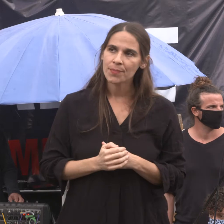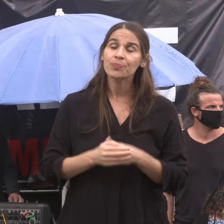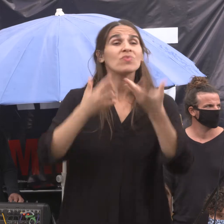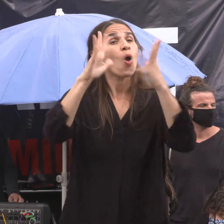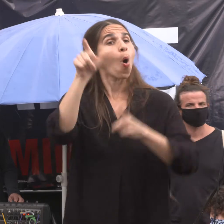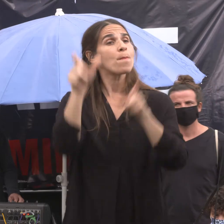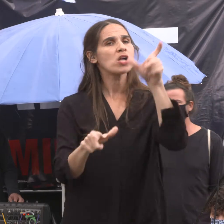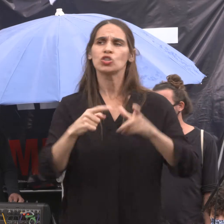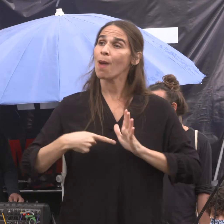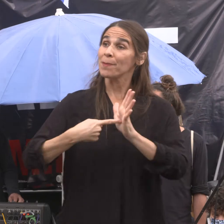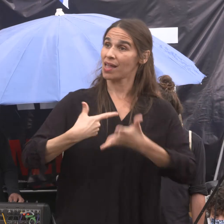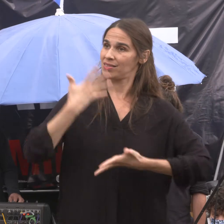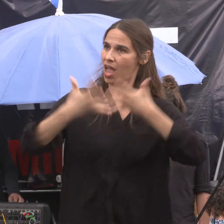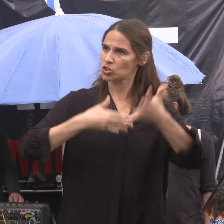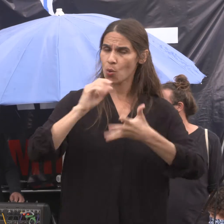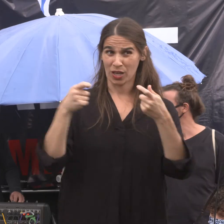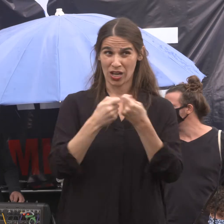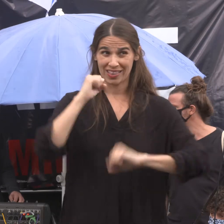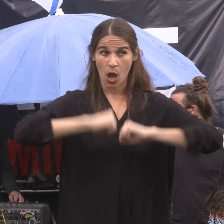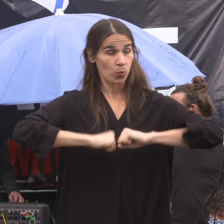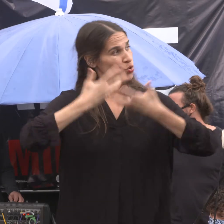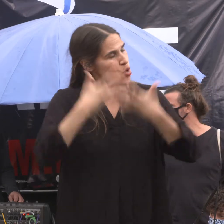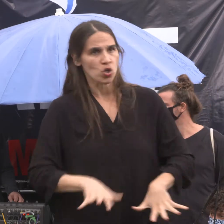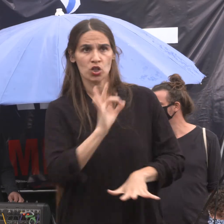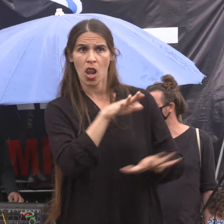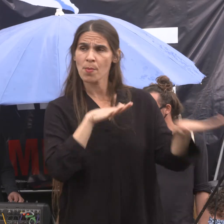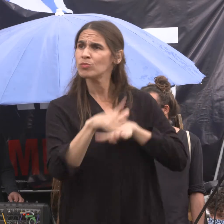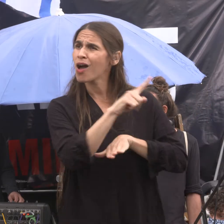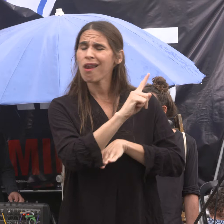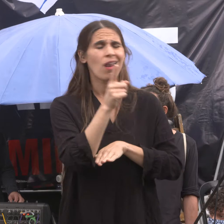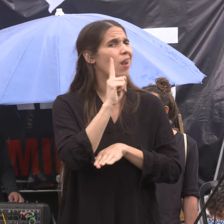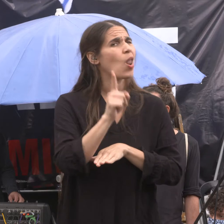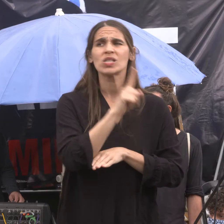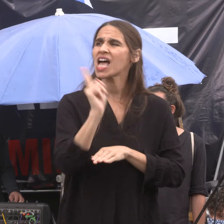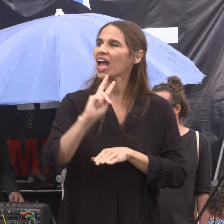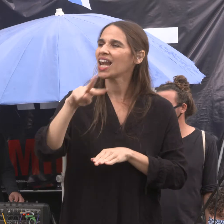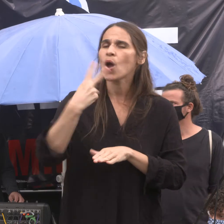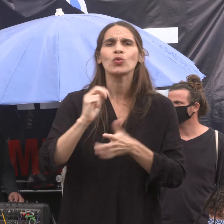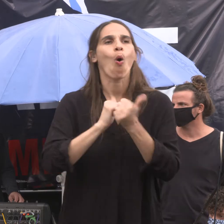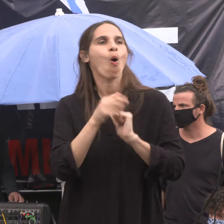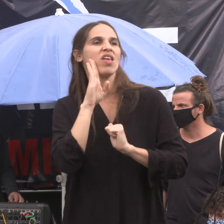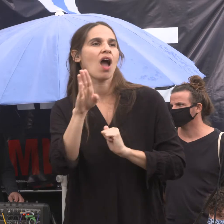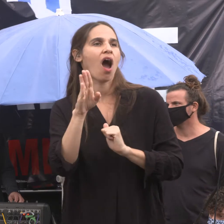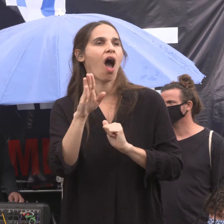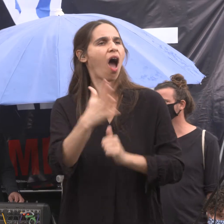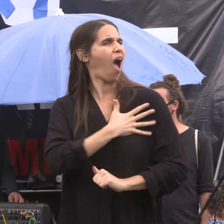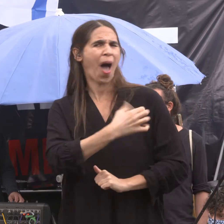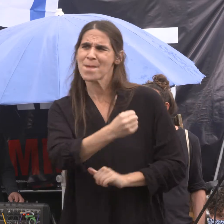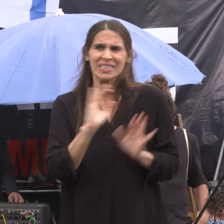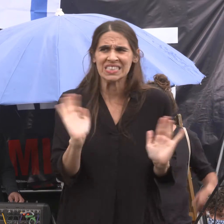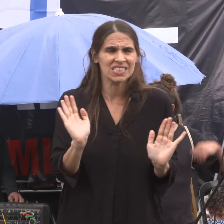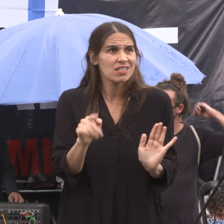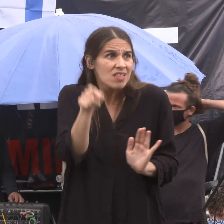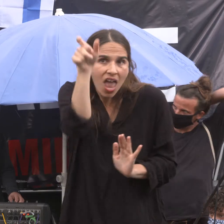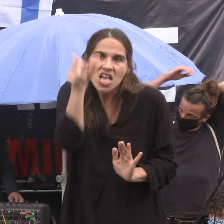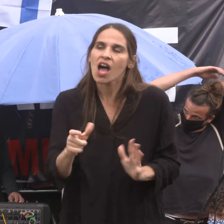את דעתו על התנהלות כושלת של הממשל, לא צריך להיות או להיקרא אמיץ, הוא